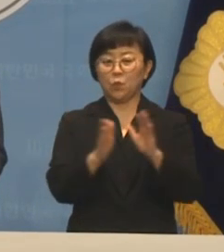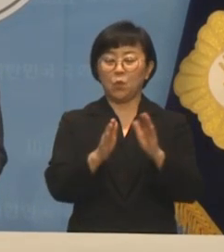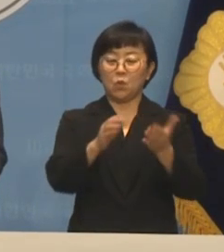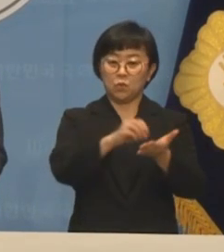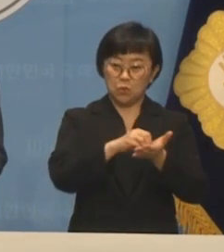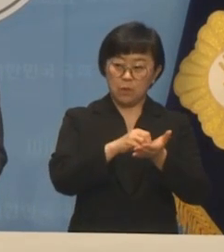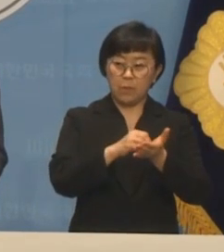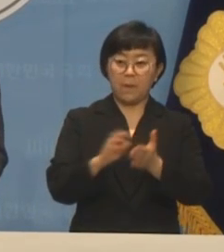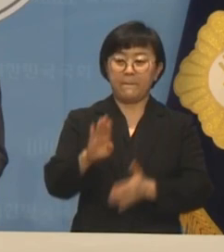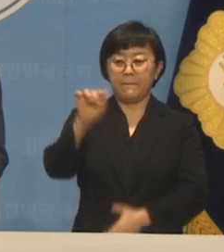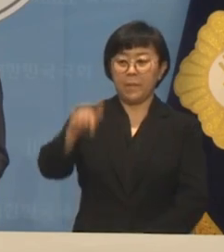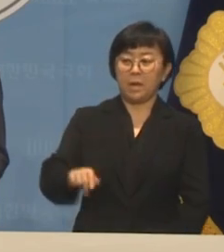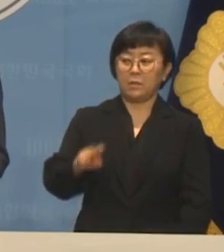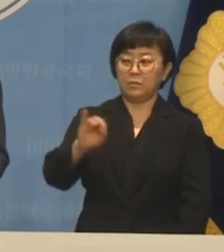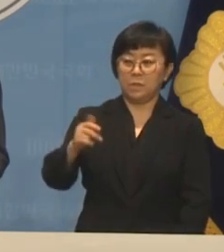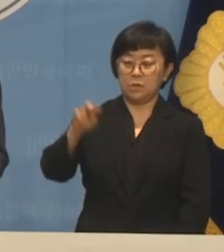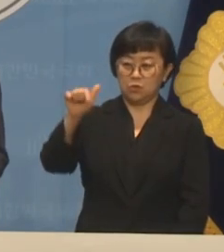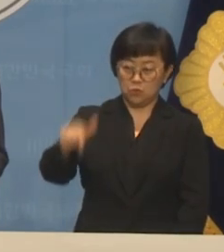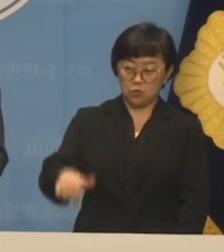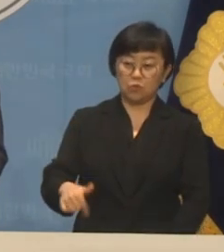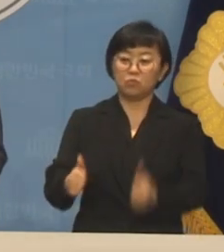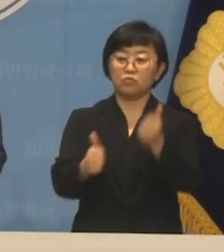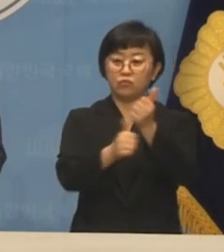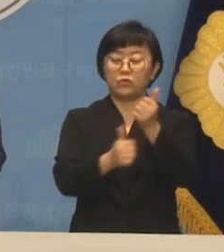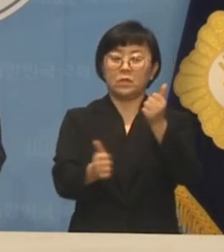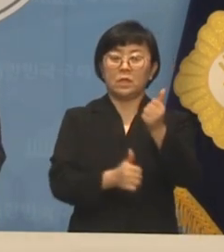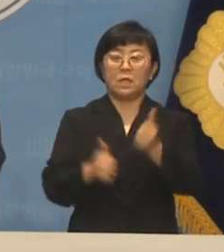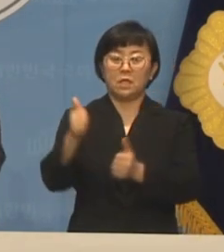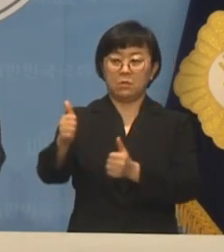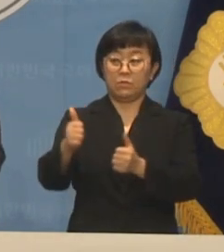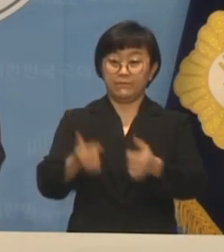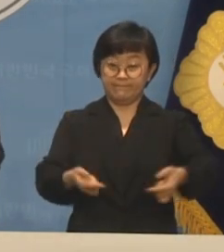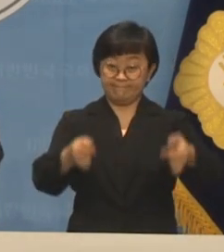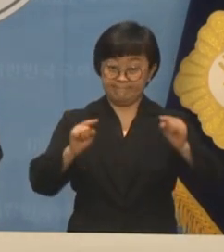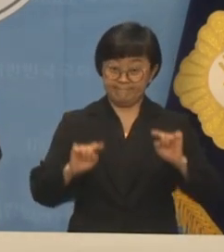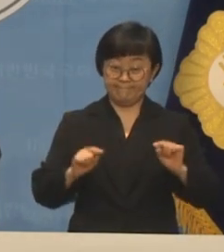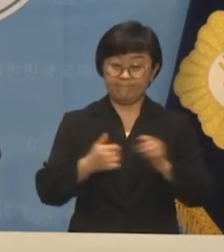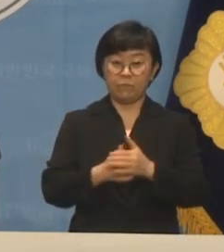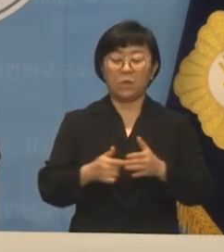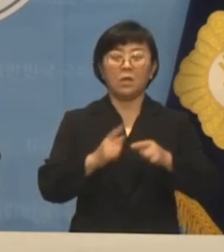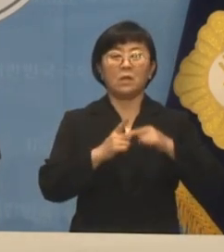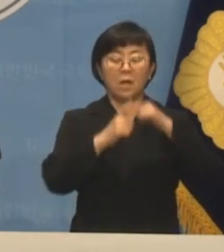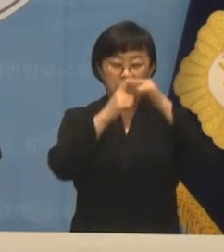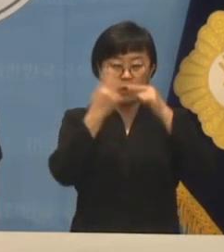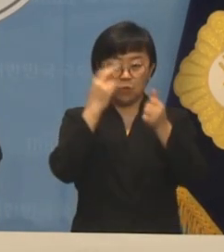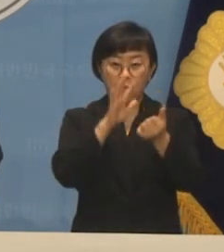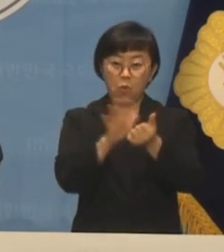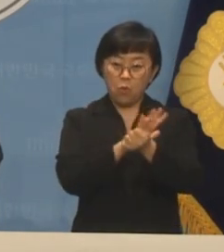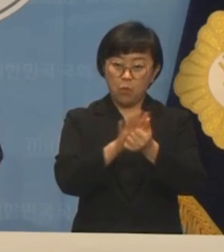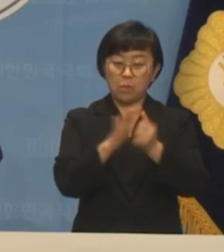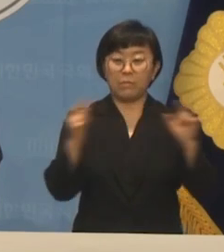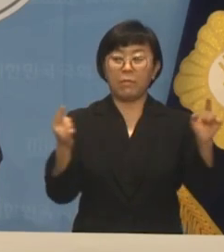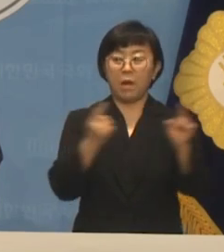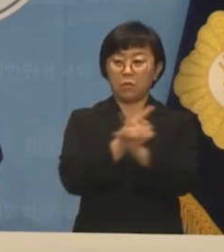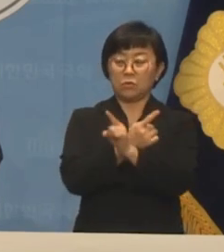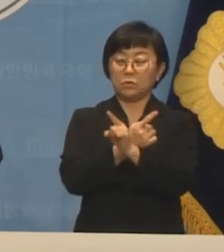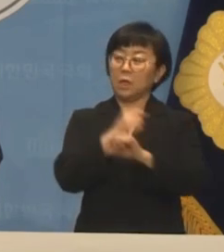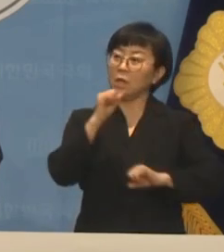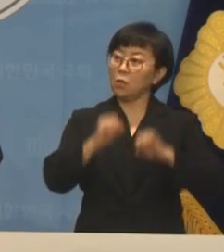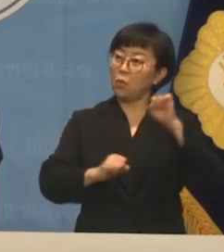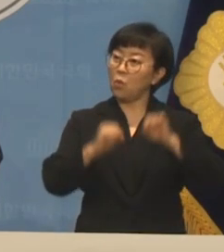전국보건의료산업노동조합의 박민숙 부위원장께서 오셨습니다. 그리고 간호와 돌봄을 바꾸는